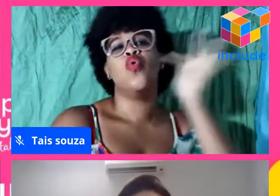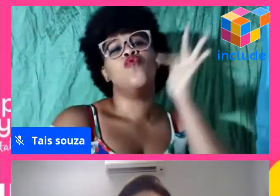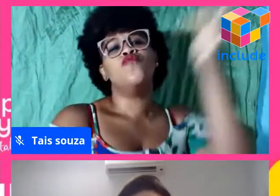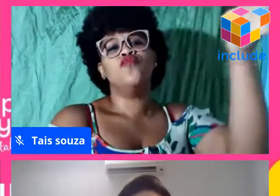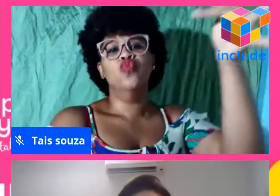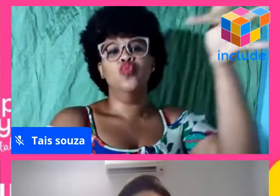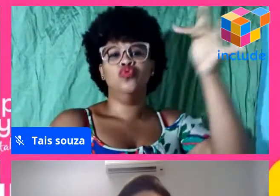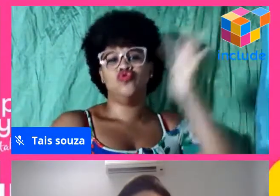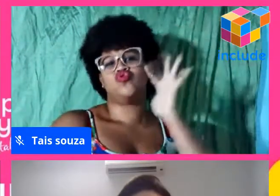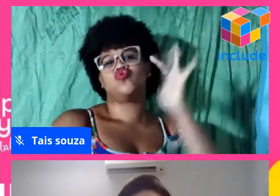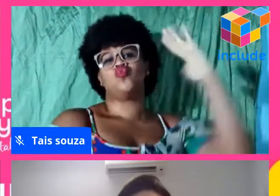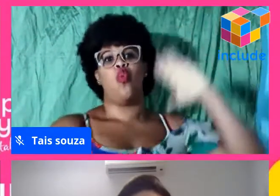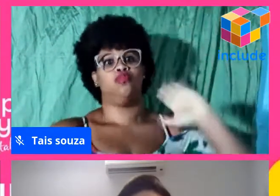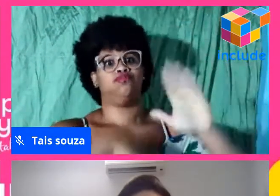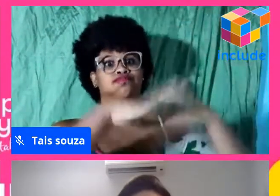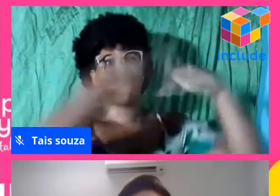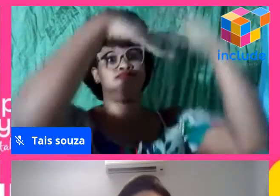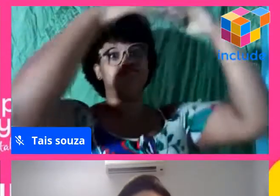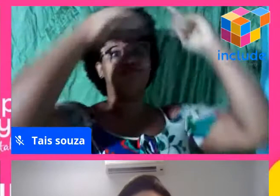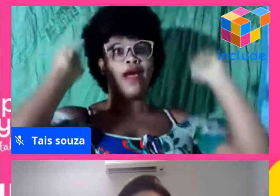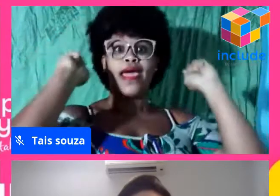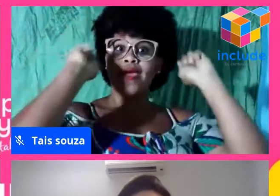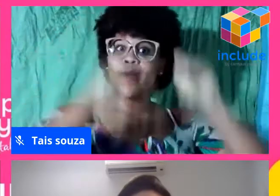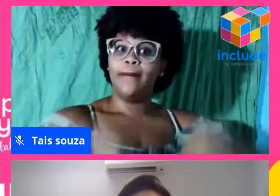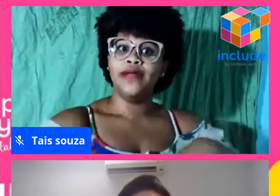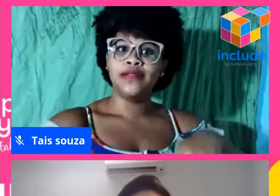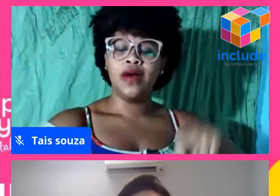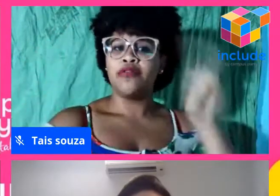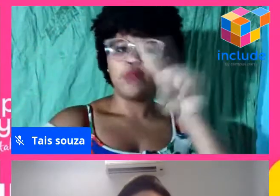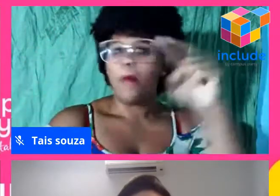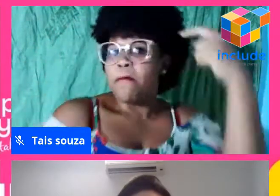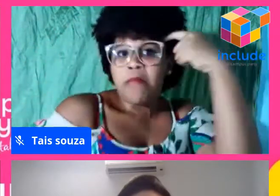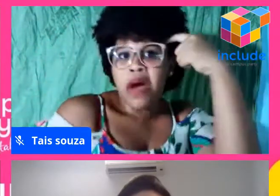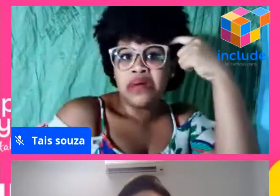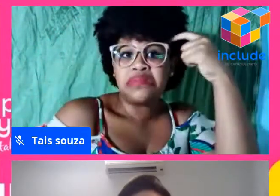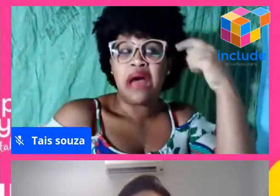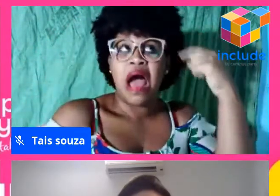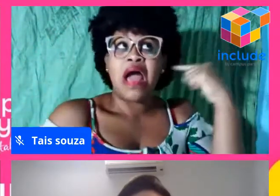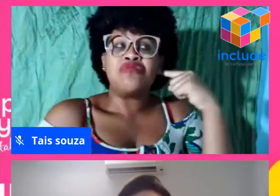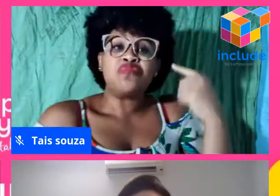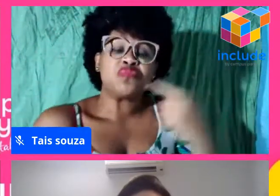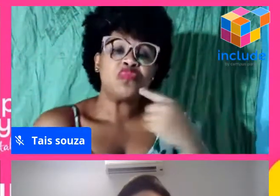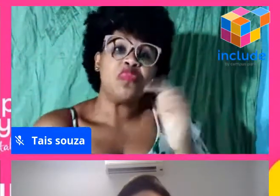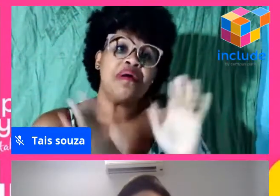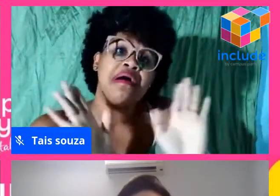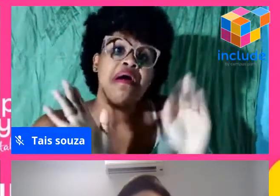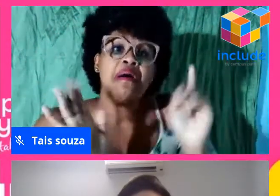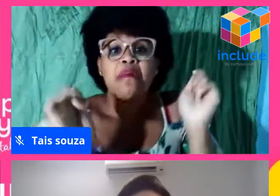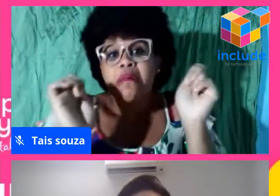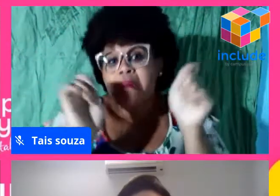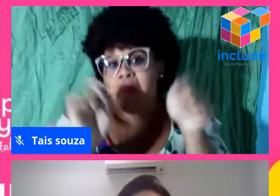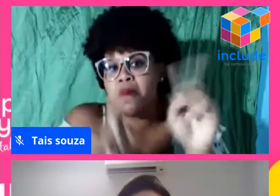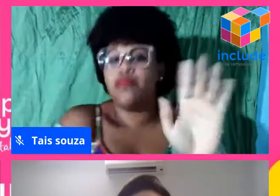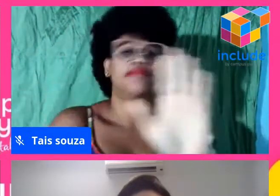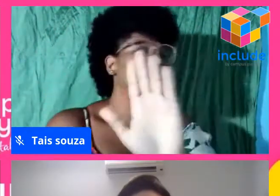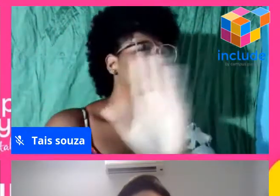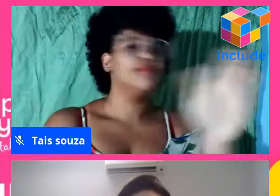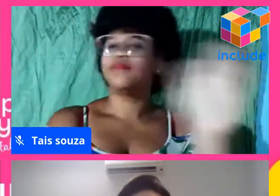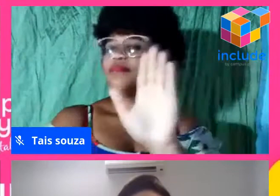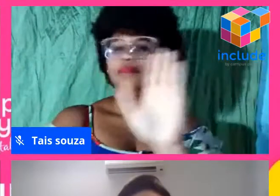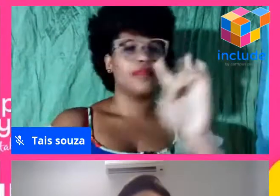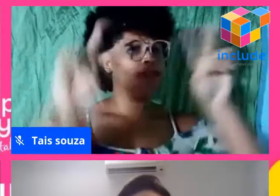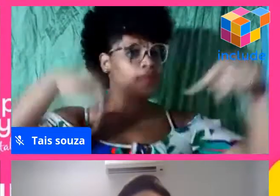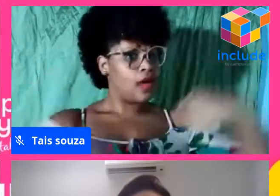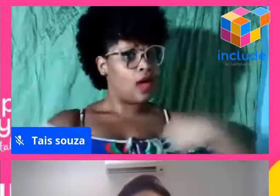Então, eu quero pedir, por favor, vocês, todos os surdos estão assistindo, né? Se você tem esse desejo de crescer, de se